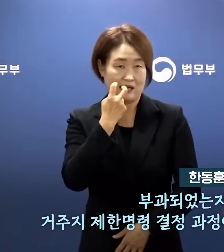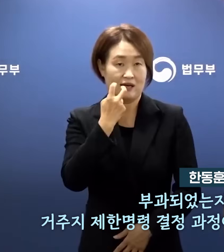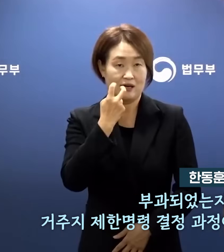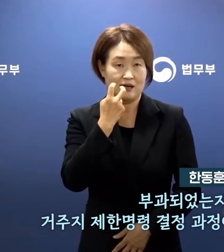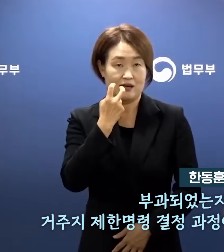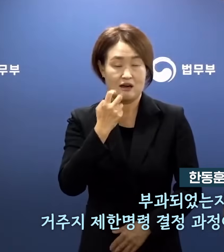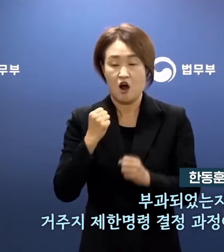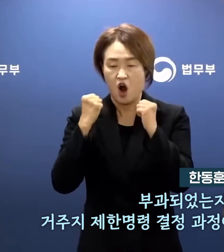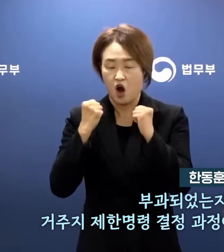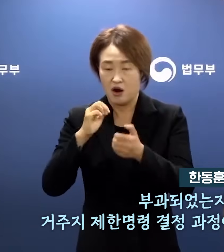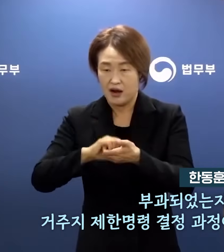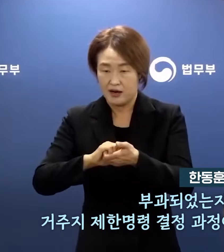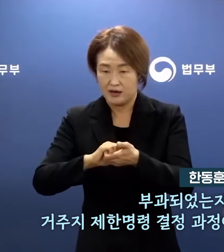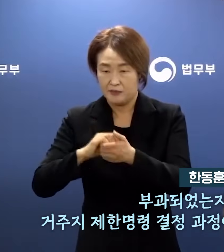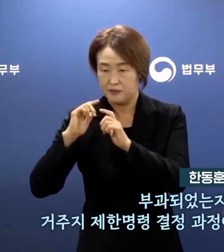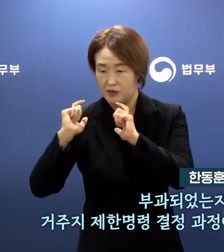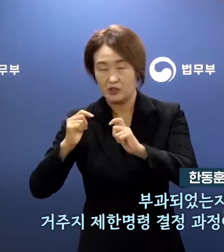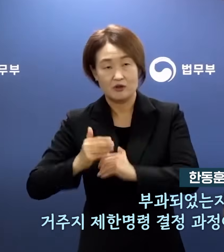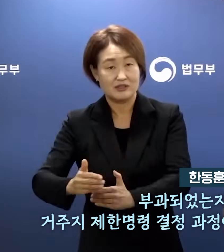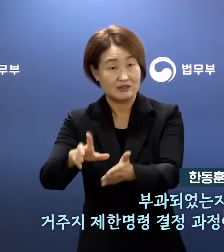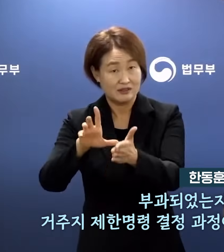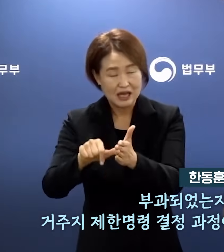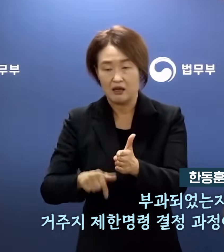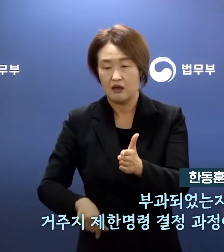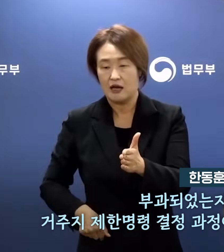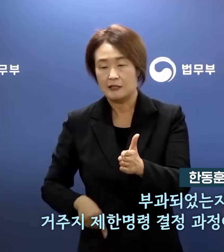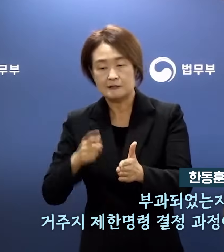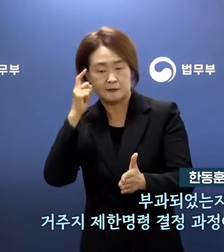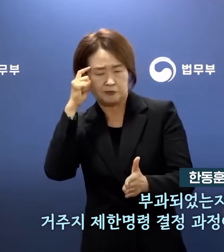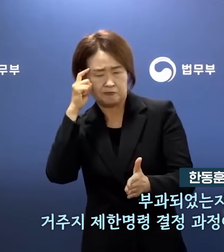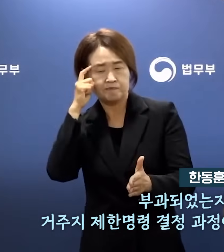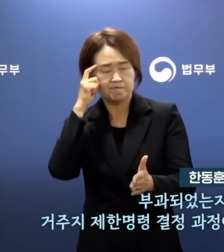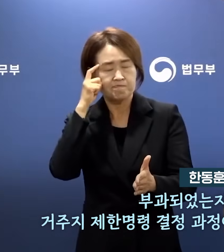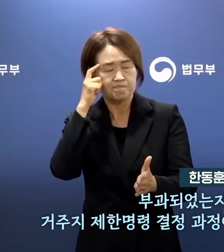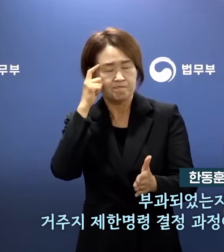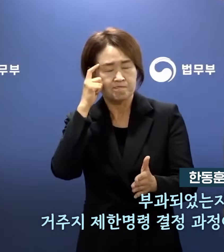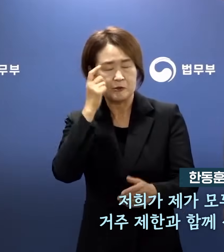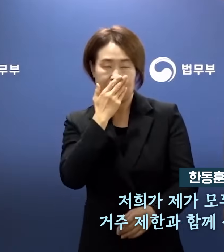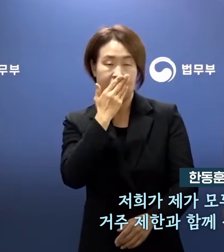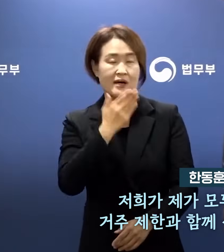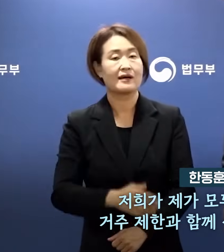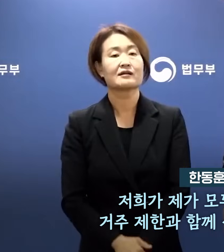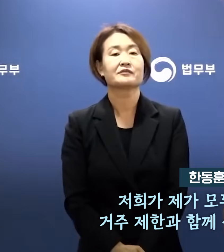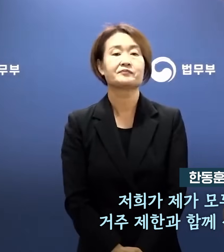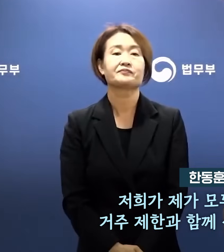제한 명령 결정 과정에서 고려할 수 있도록 했습니다.